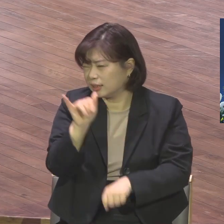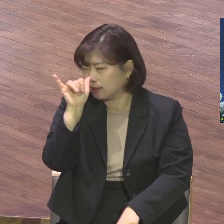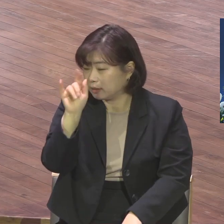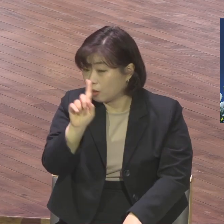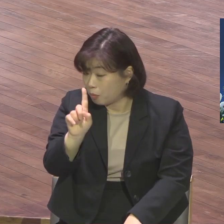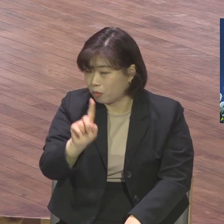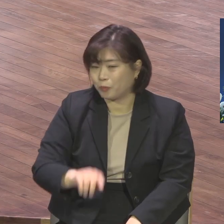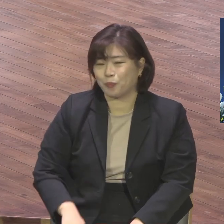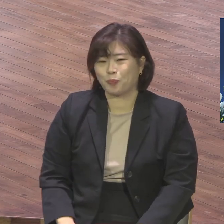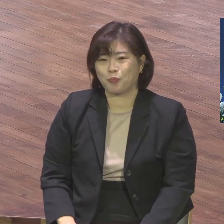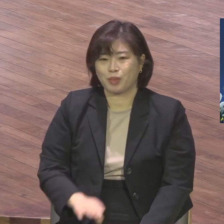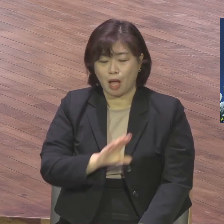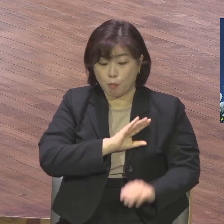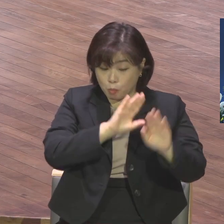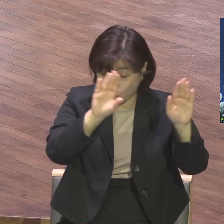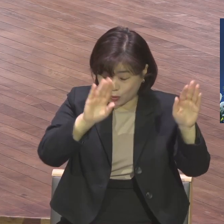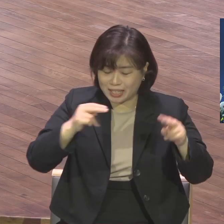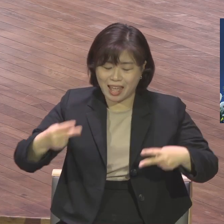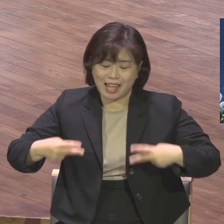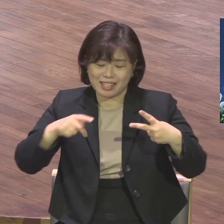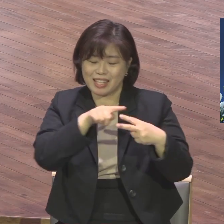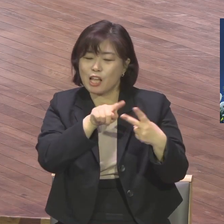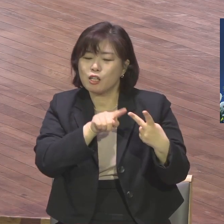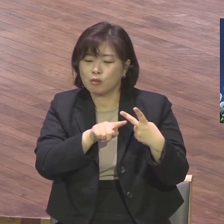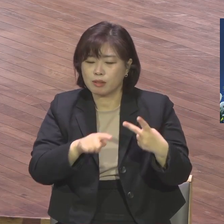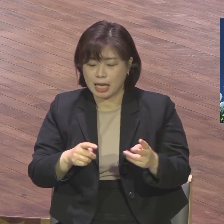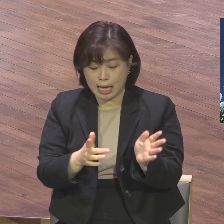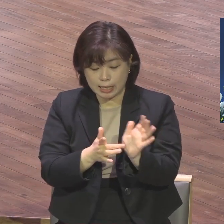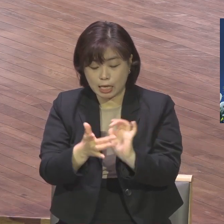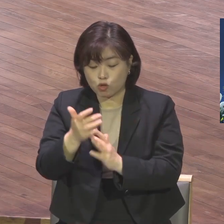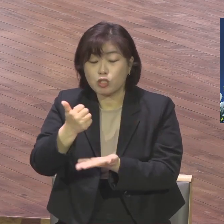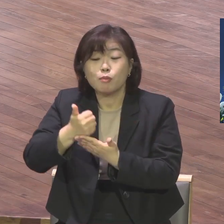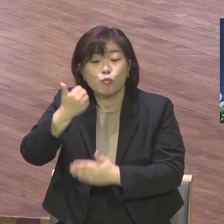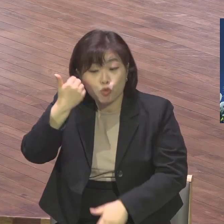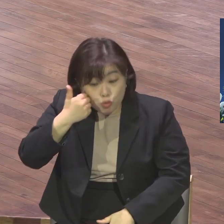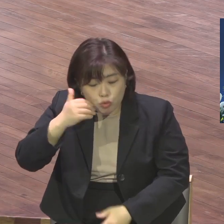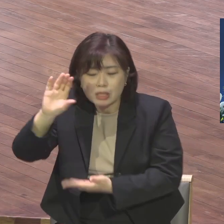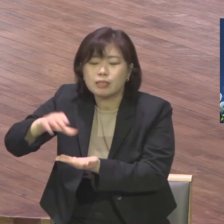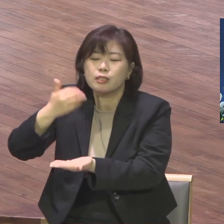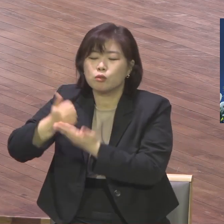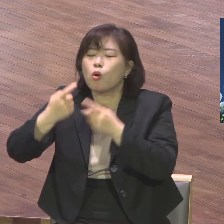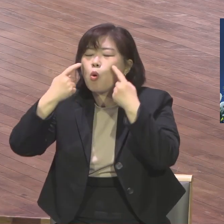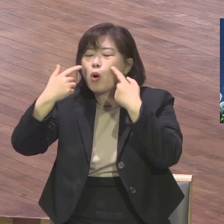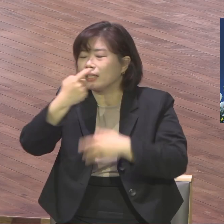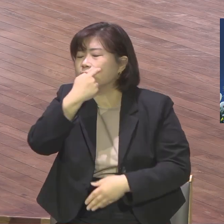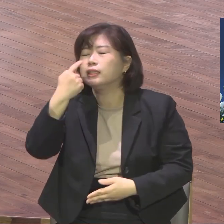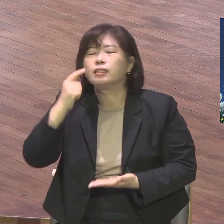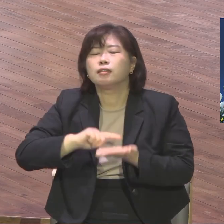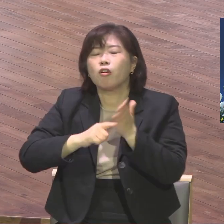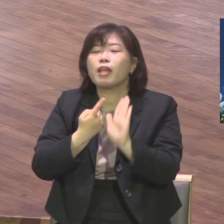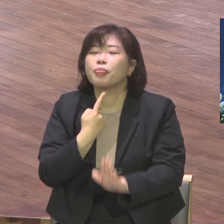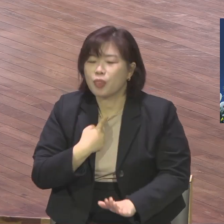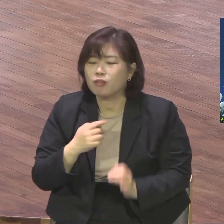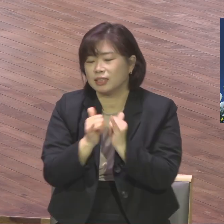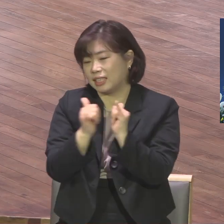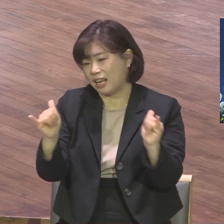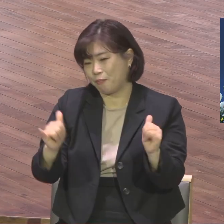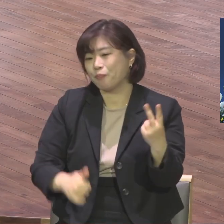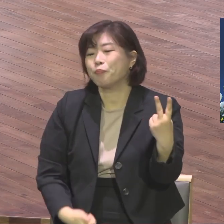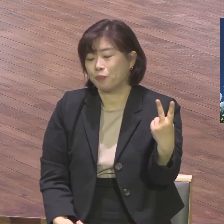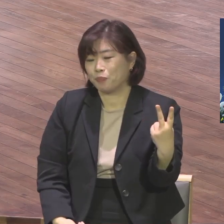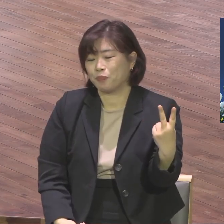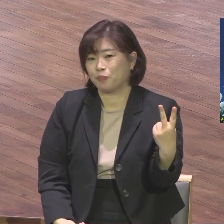예수님이 그리스도이심을 대표적으로 보여주는 인물이에요. 모세는